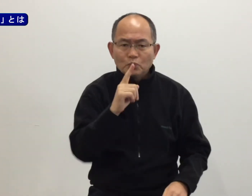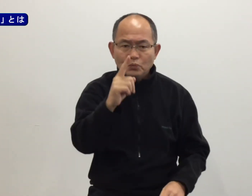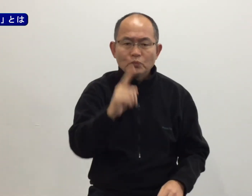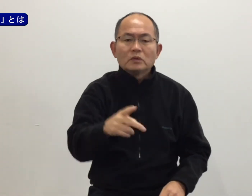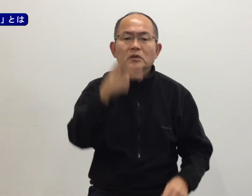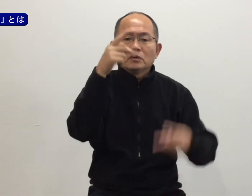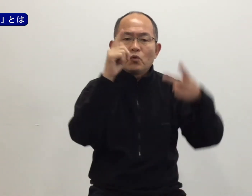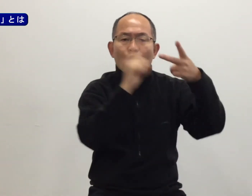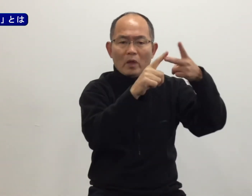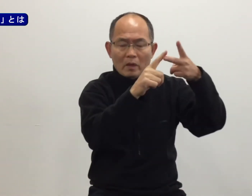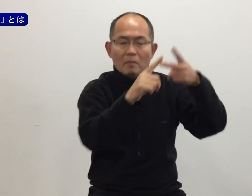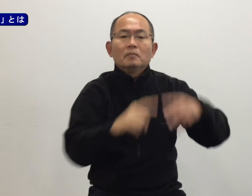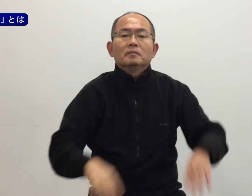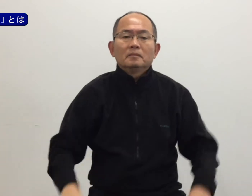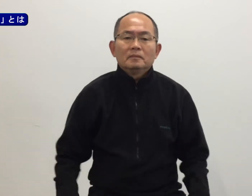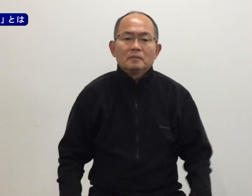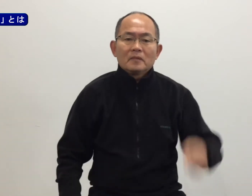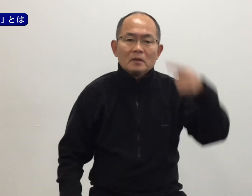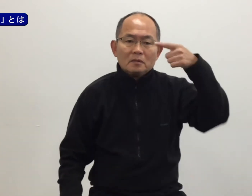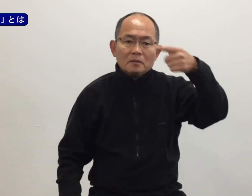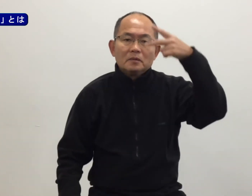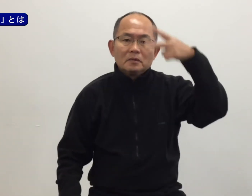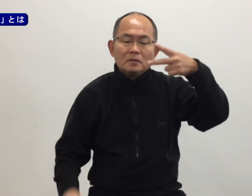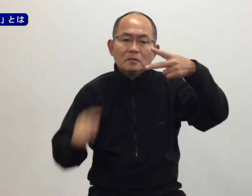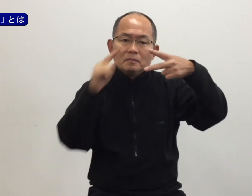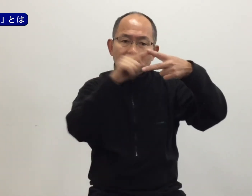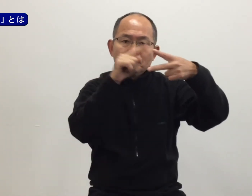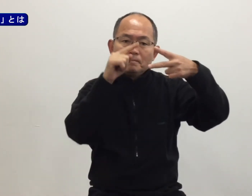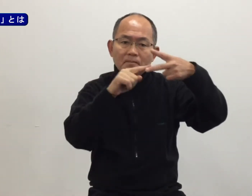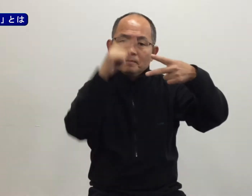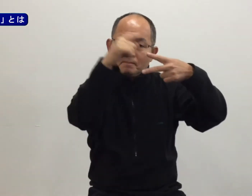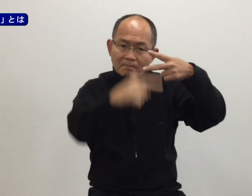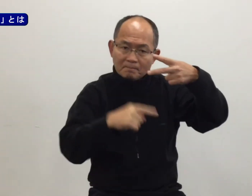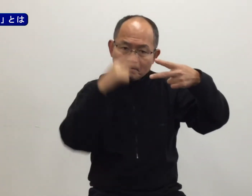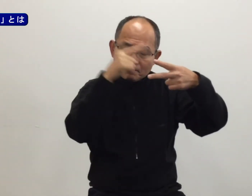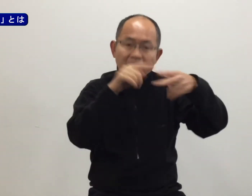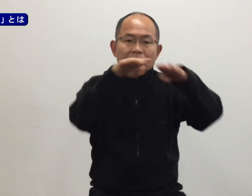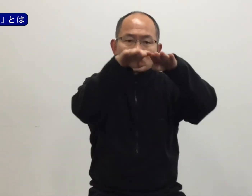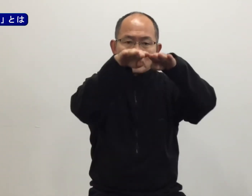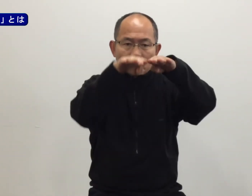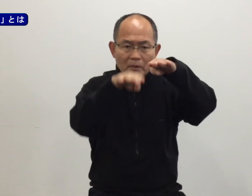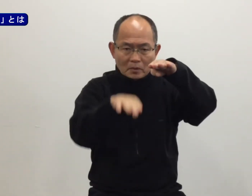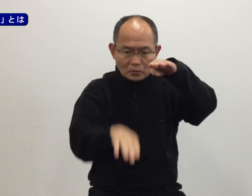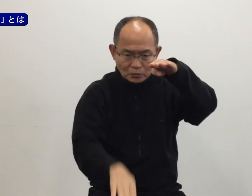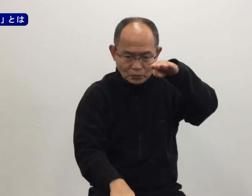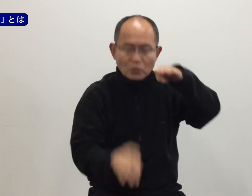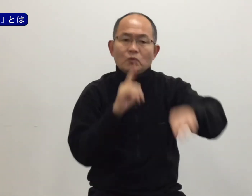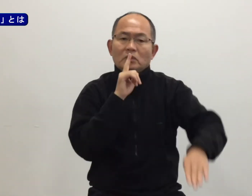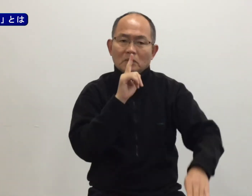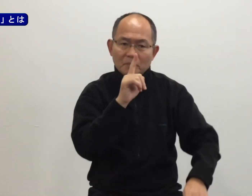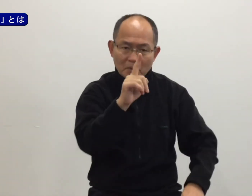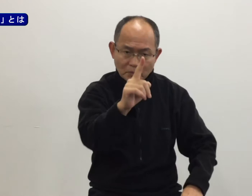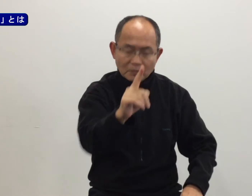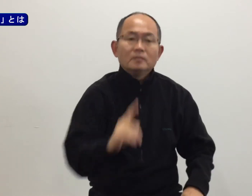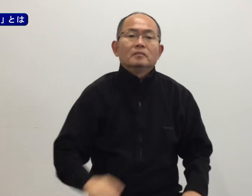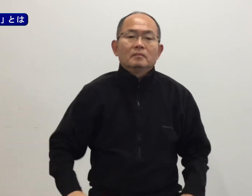というのがこれに該当しますこの2つを差別としています